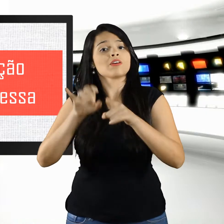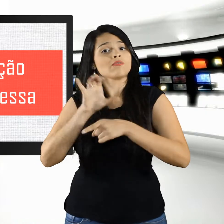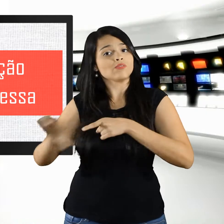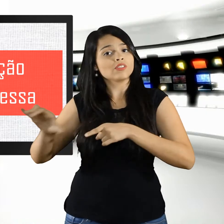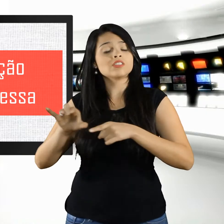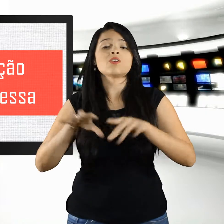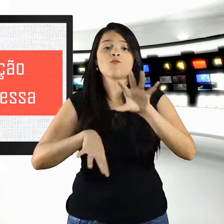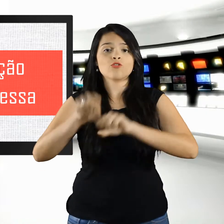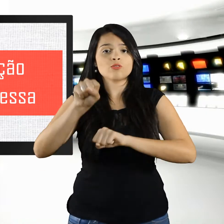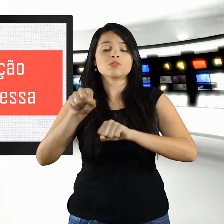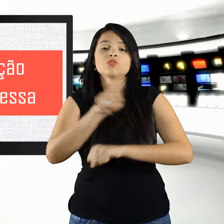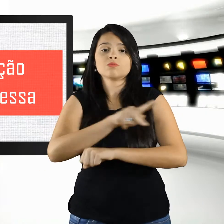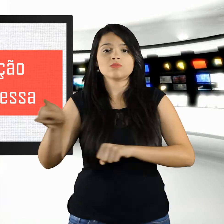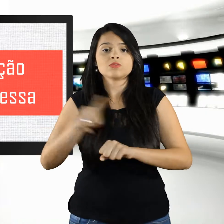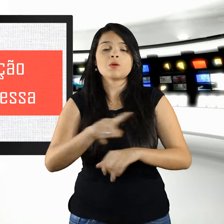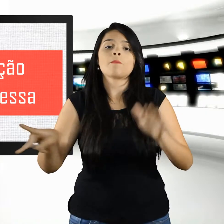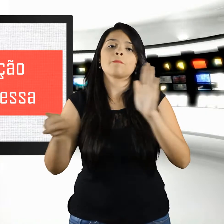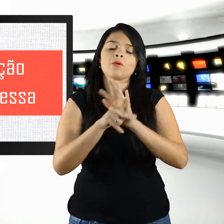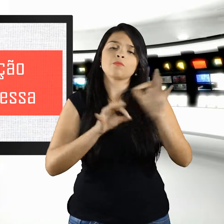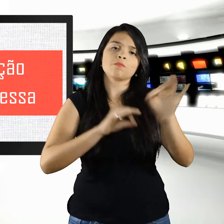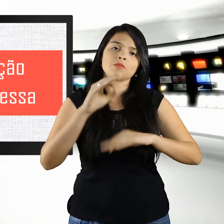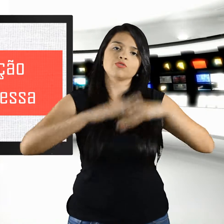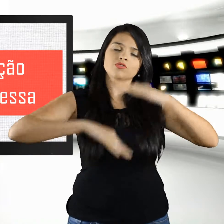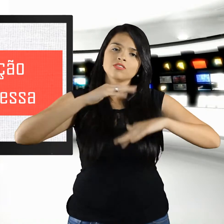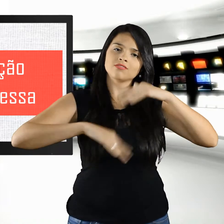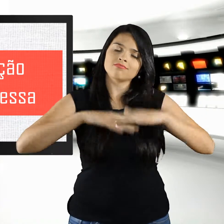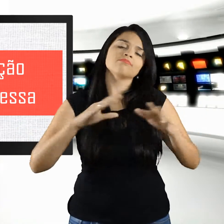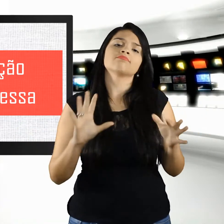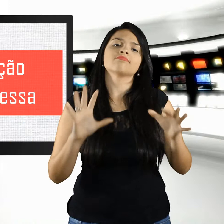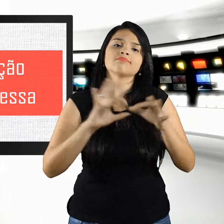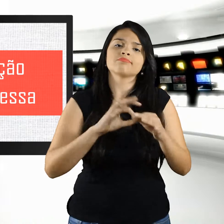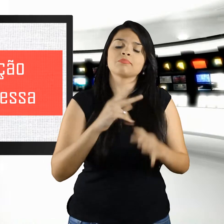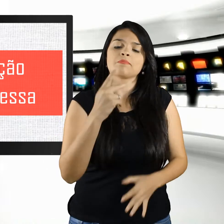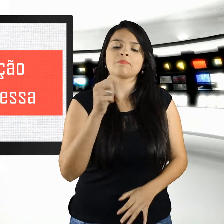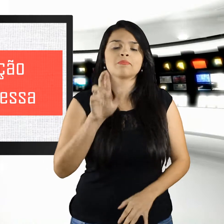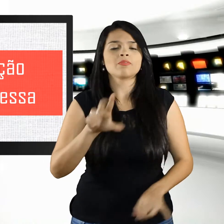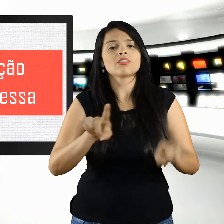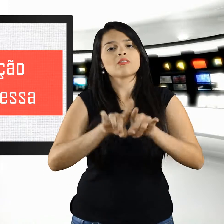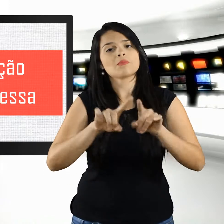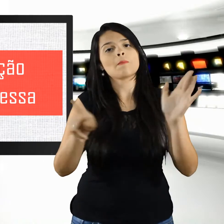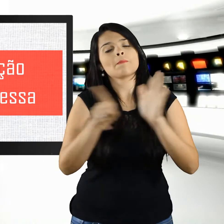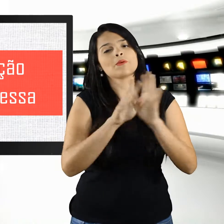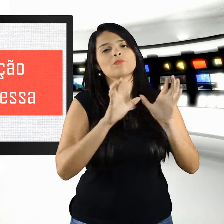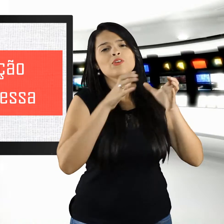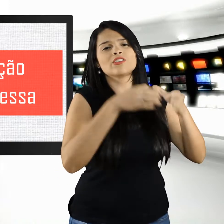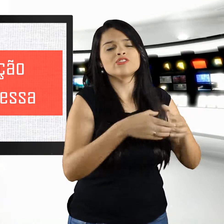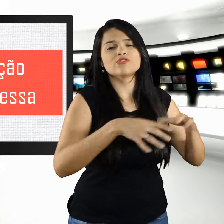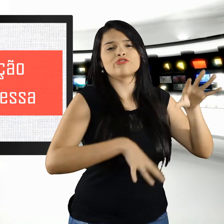de professores por meio do Plano de Ação Articulada, PAR, e da Rede Nacional de Formação